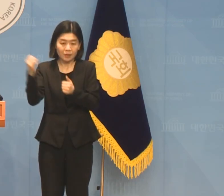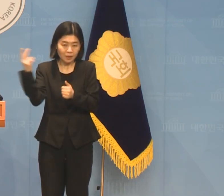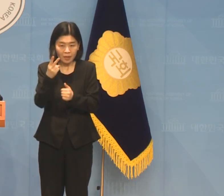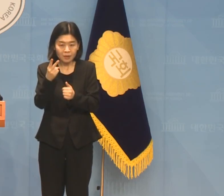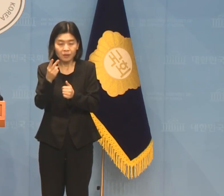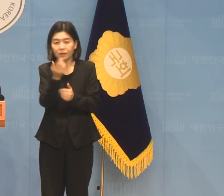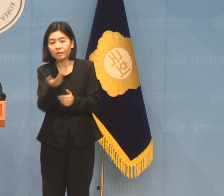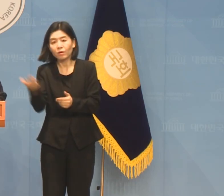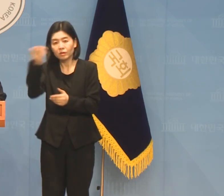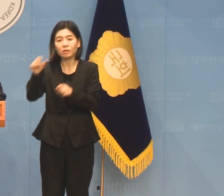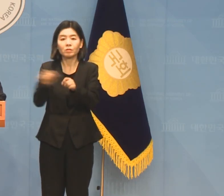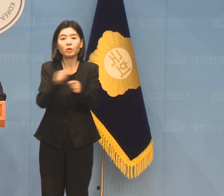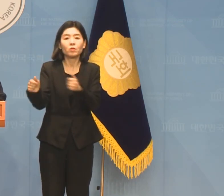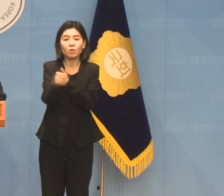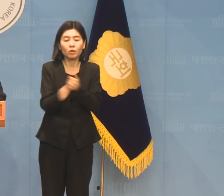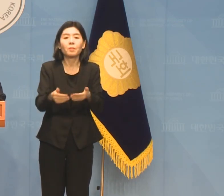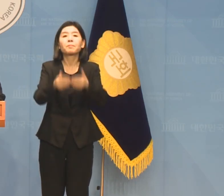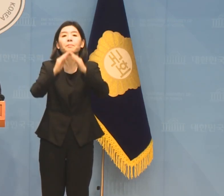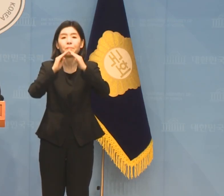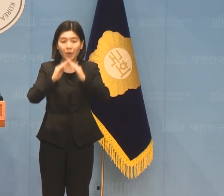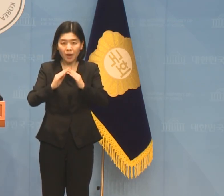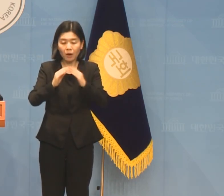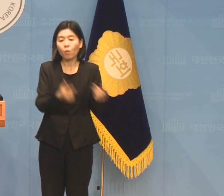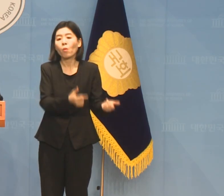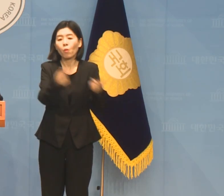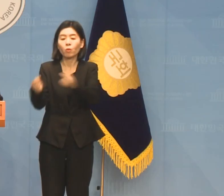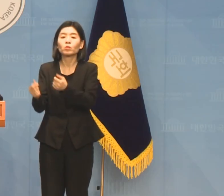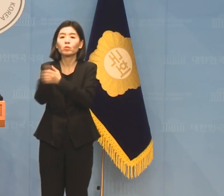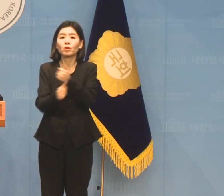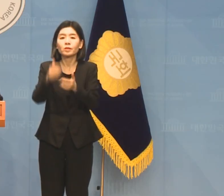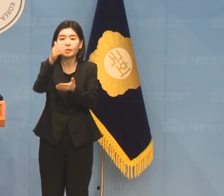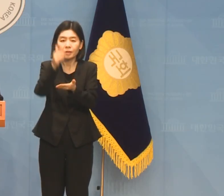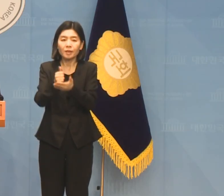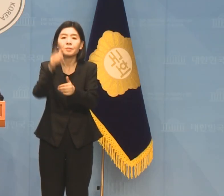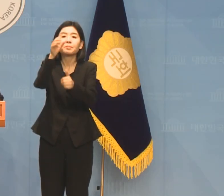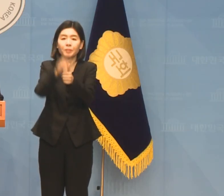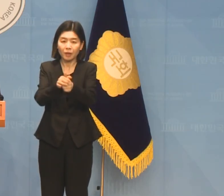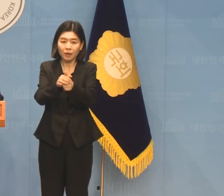다시성장특별위원회를 설치하고 다음과 같이 공동위원장을 임명합니다.